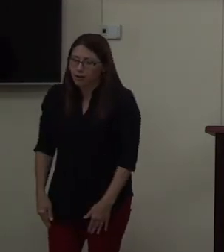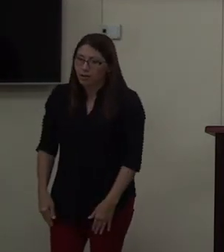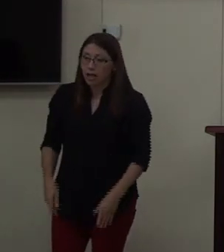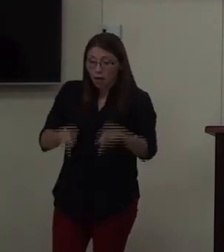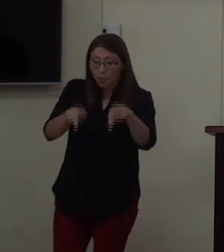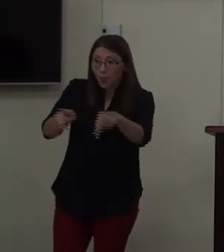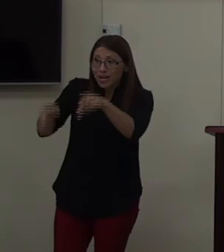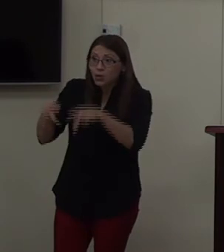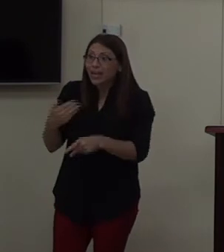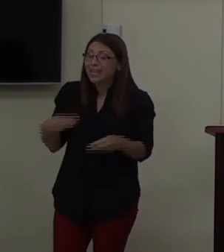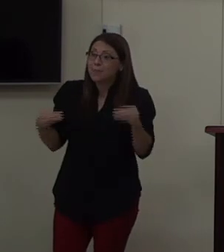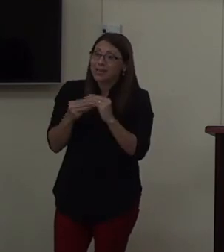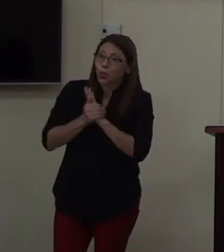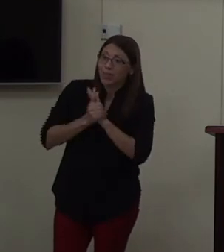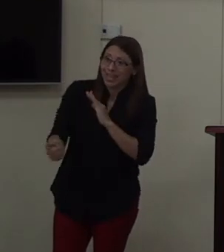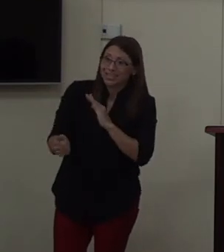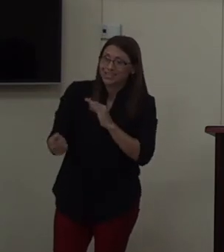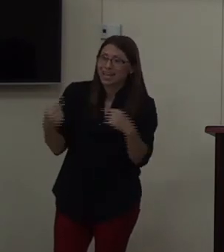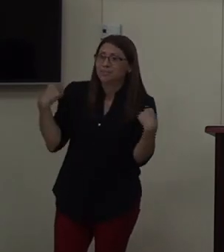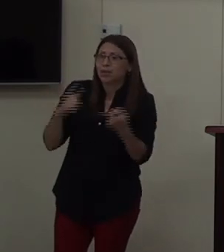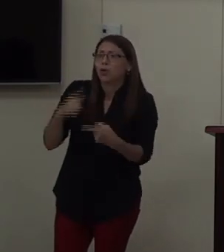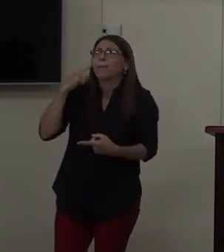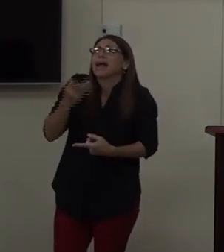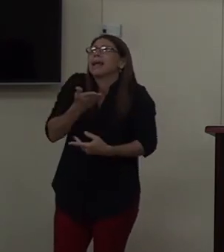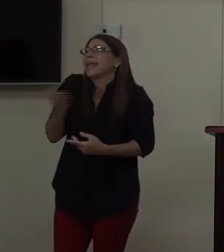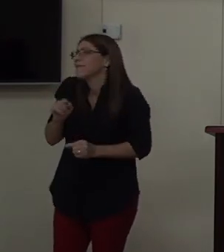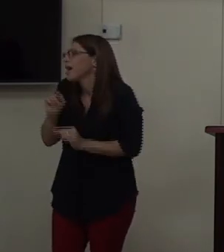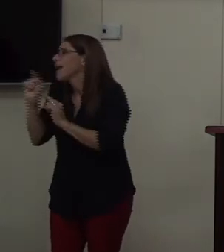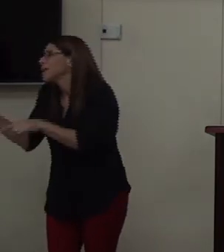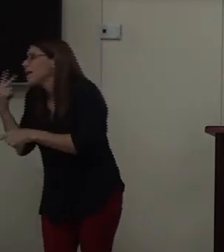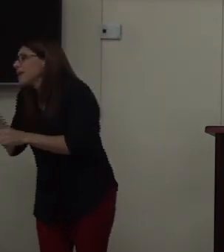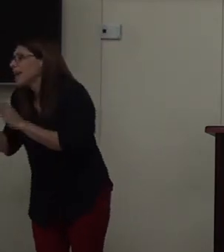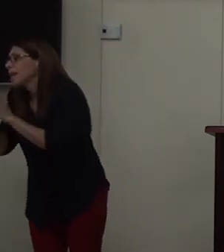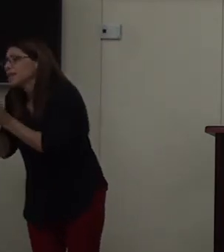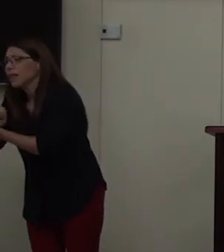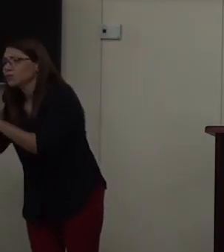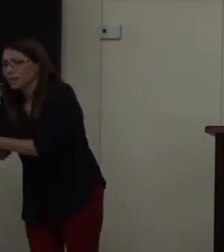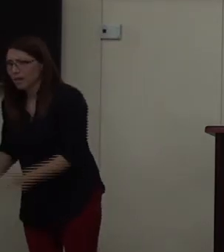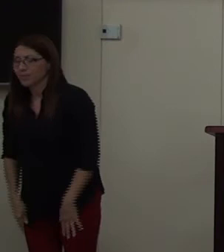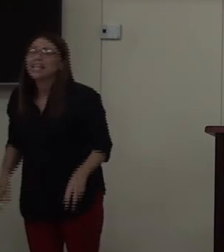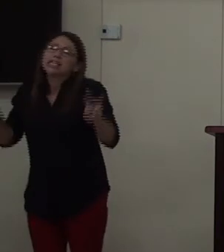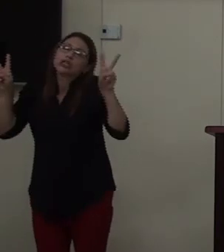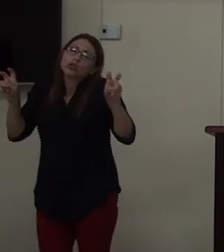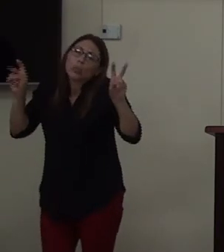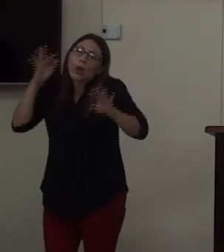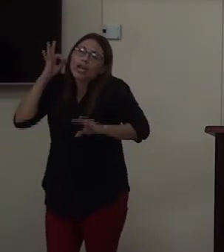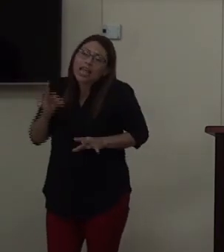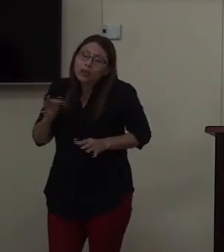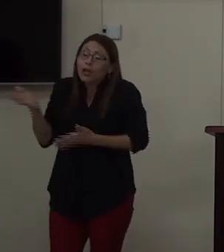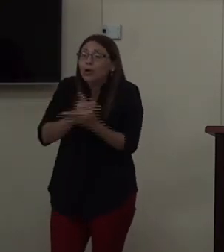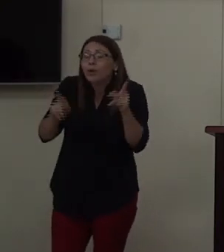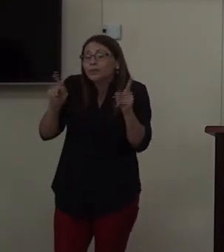tiene más competencia en español, ¿qué va a decir de la ley? Y suponiendo que alguien quiera hacer el ejercicio de leerse la ley